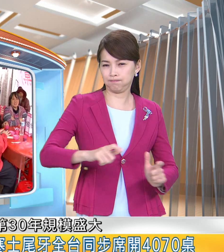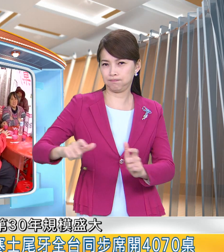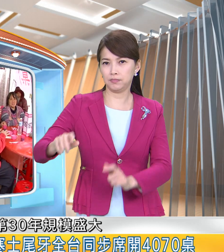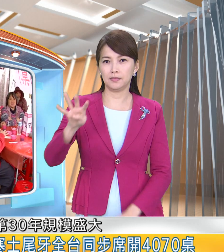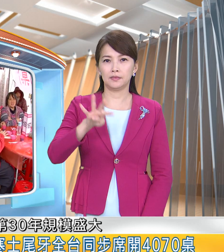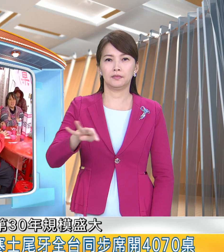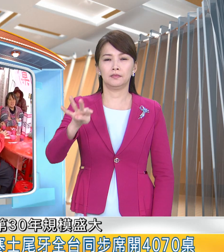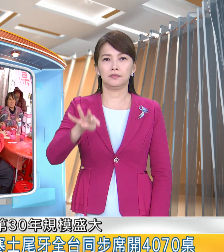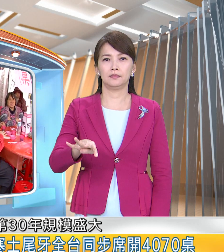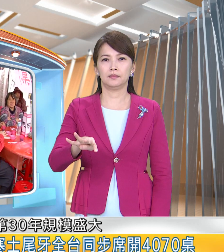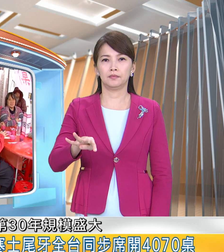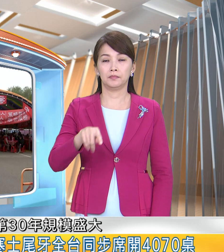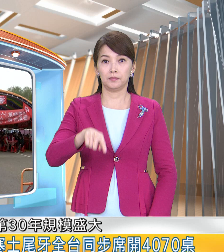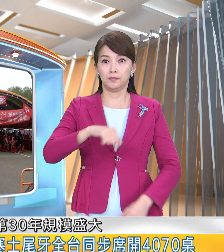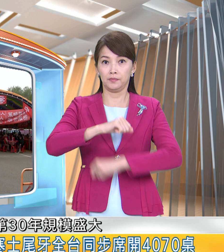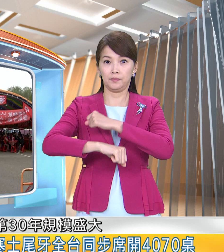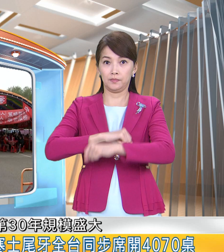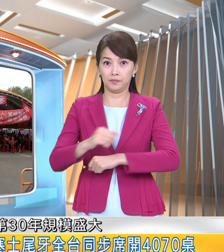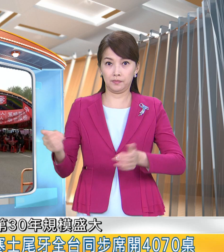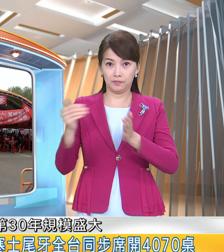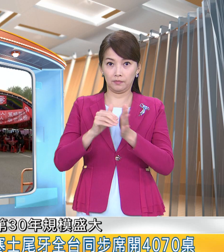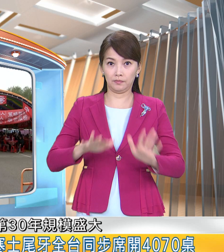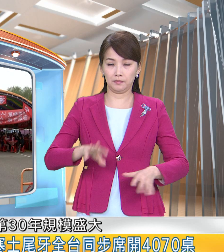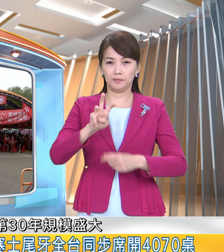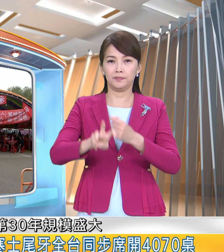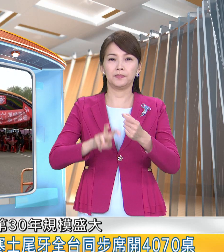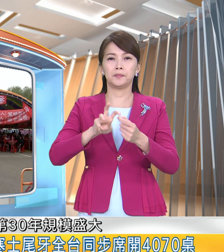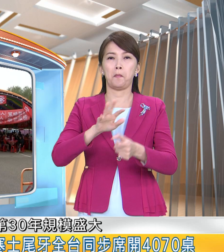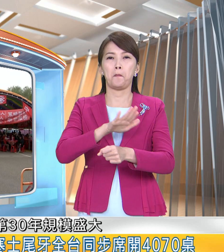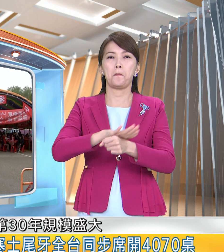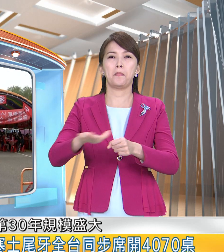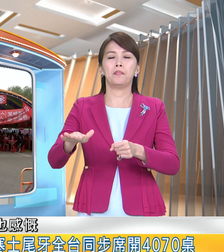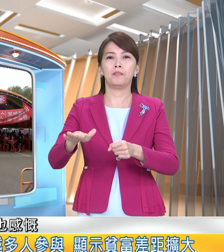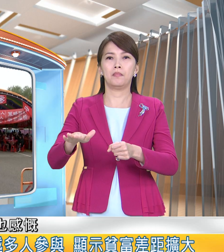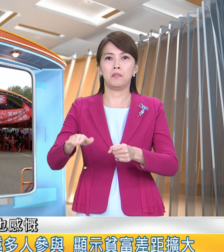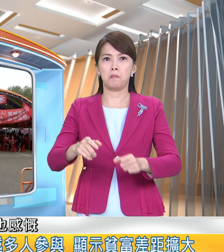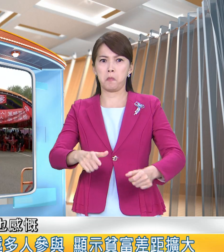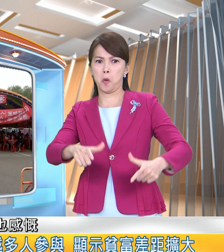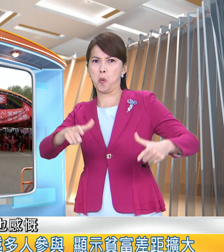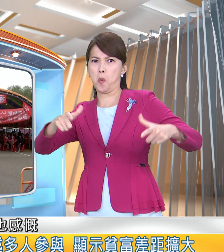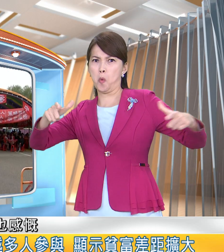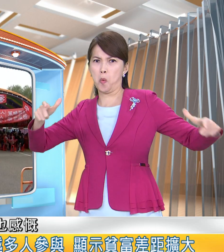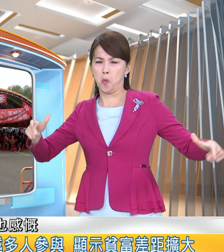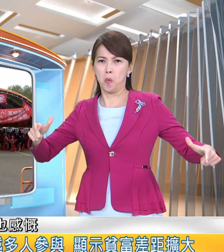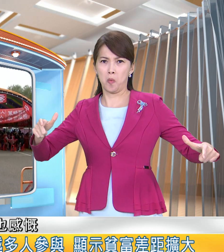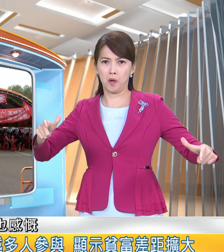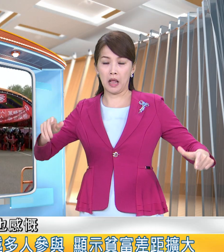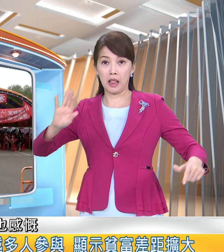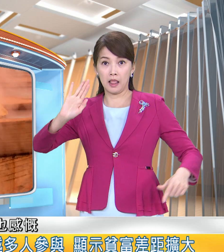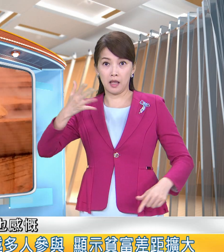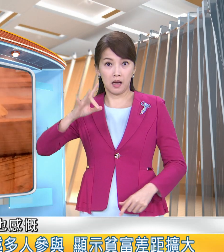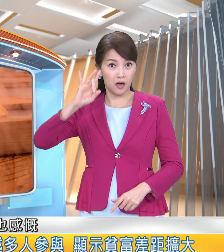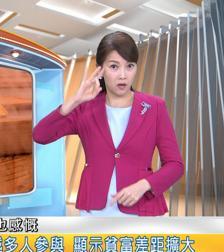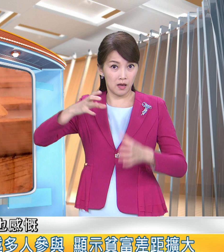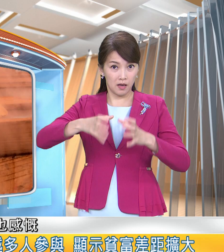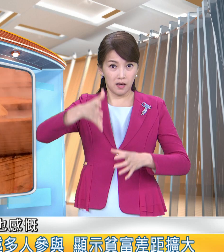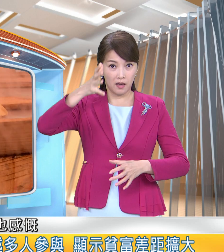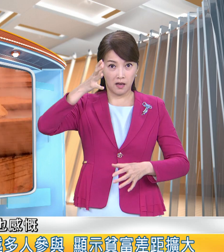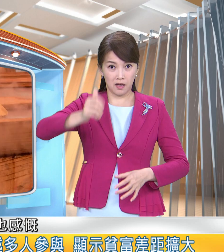第30年，规模盛大。但是创办人曹庆也感慨，越来